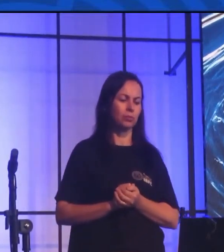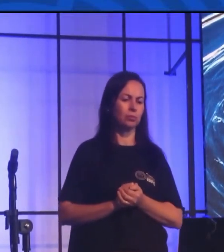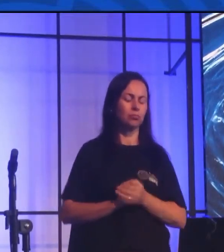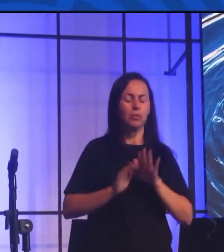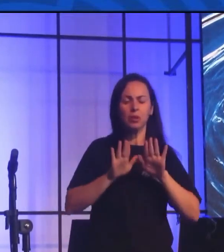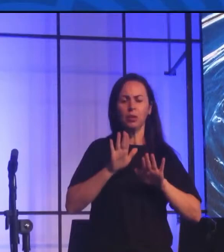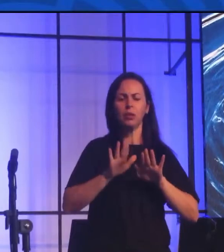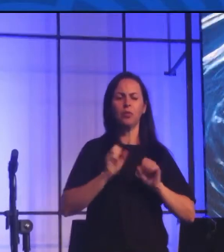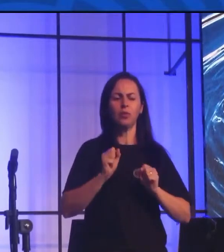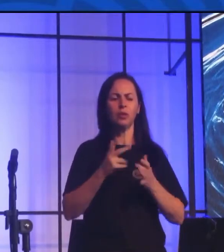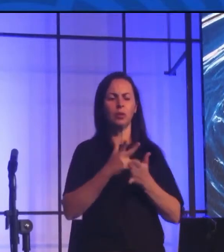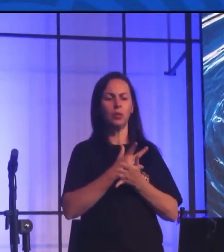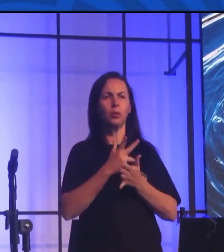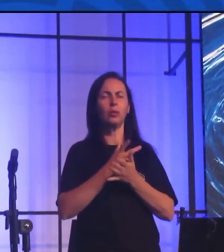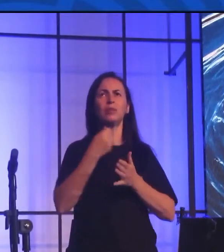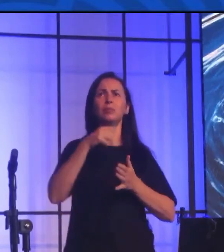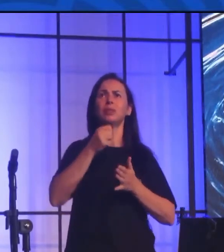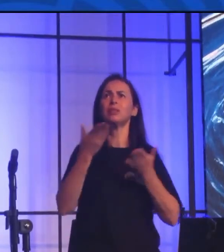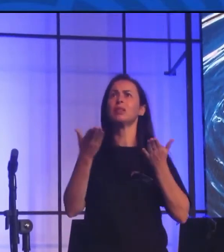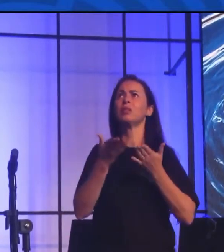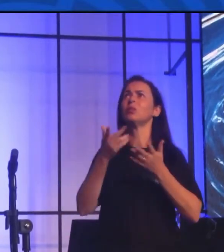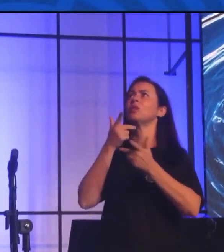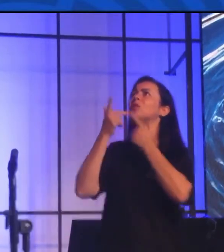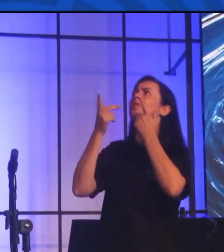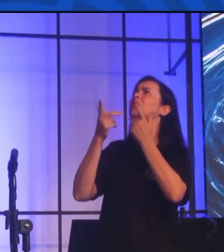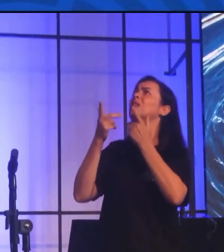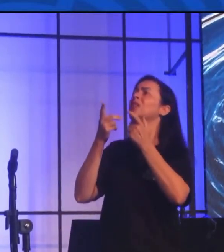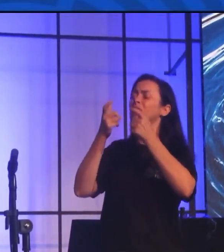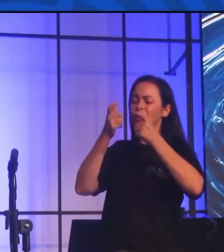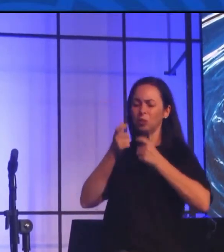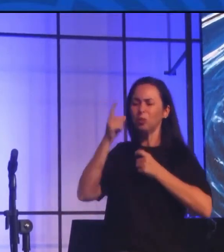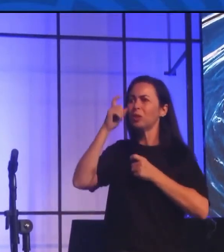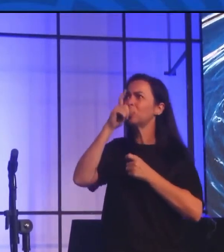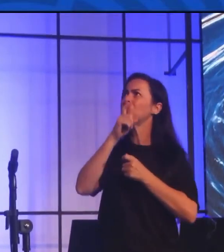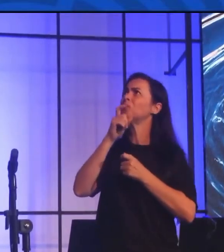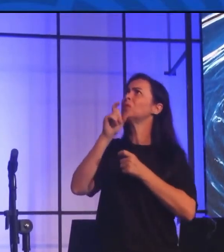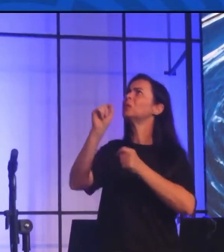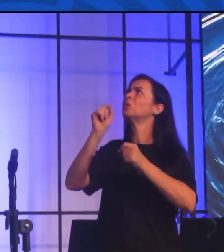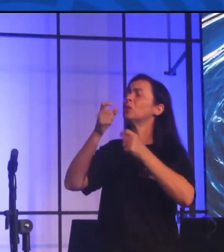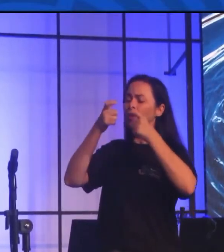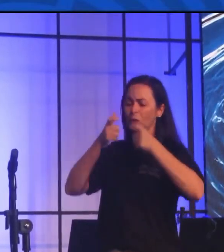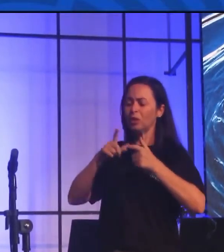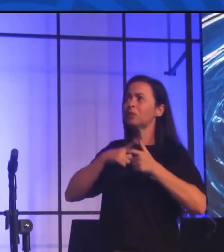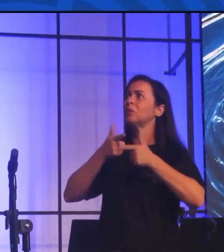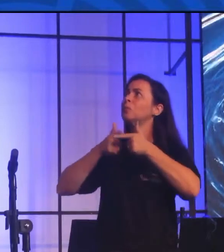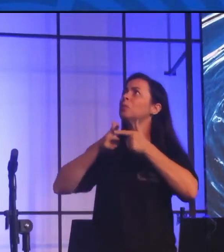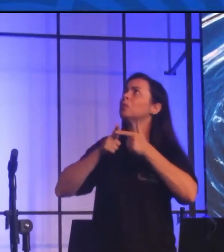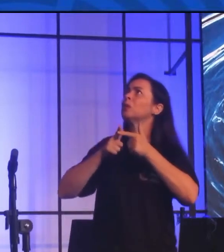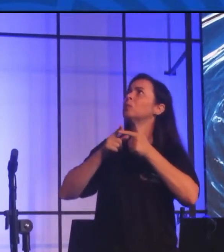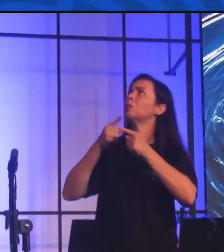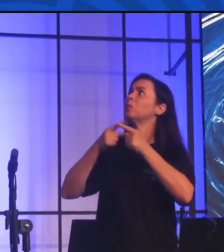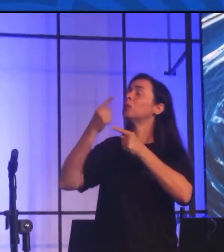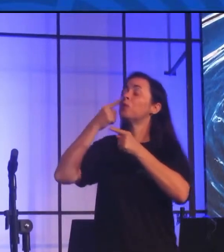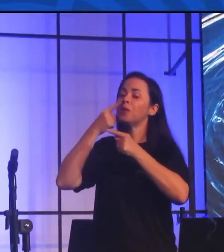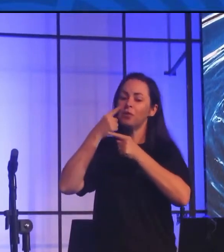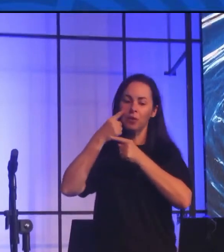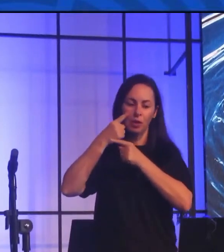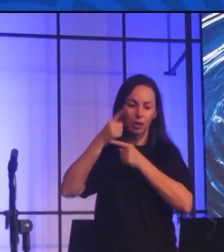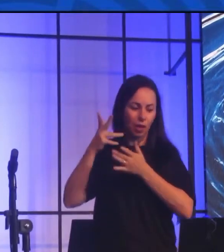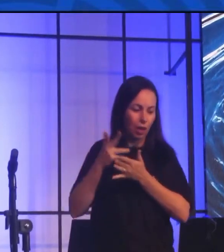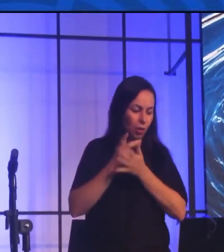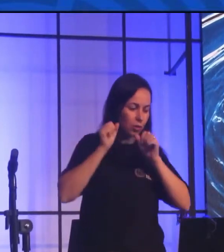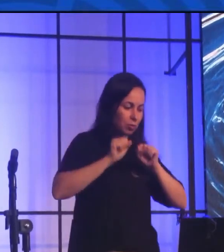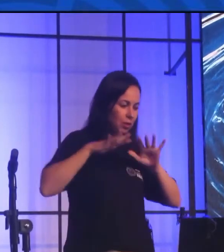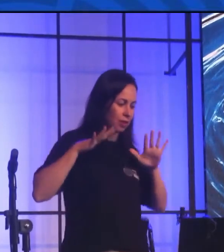Talvez você precisa dizer a Ele aonde quebrou alguma coisa, aonde caiu, para que o milagre aconteça.